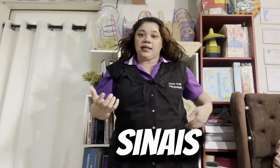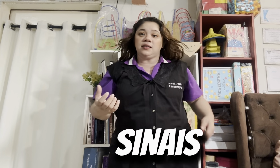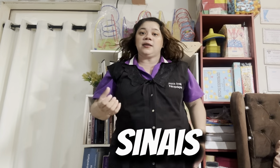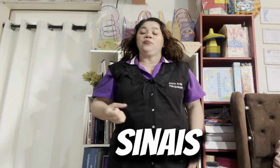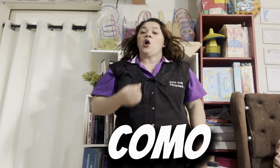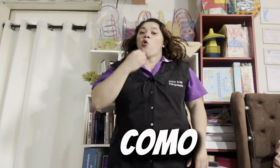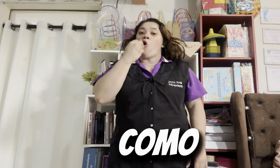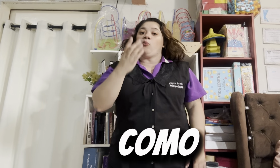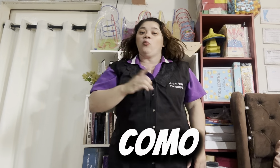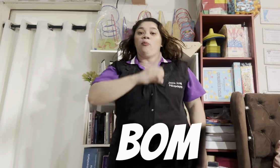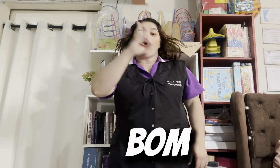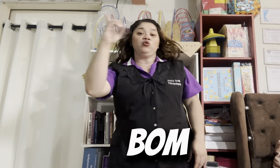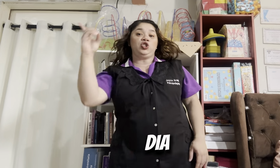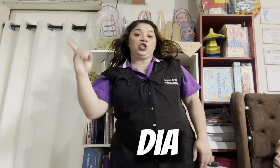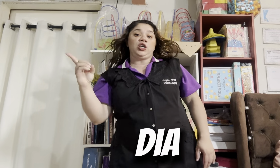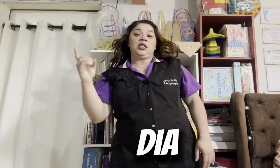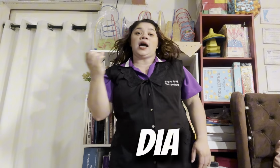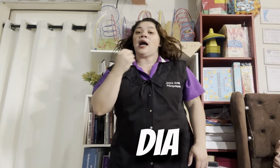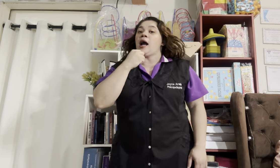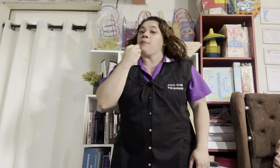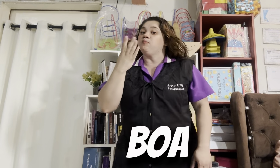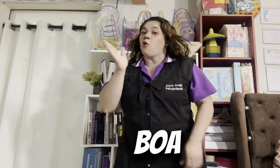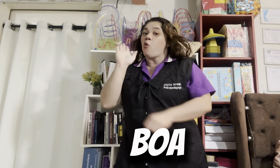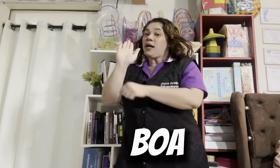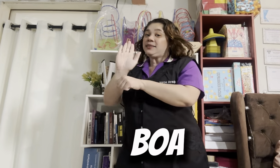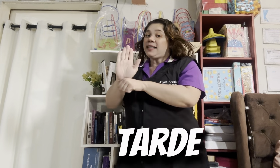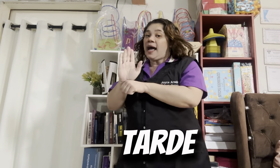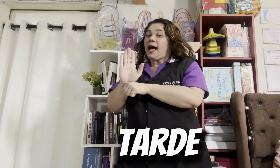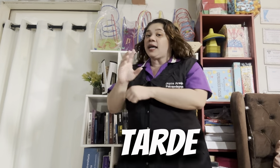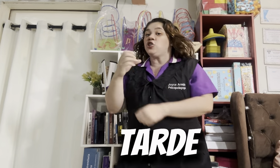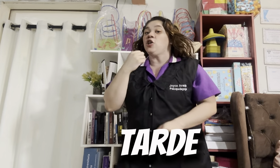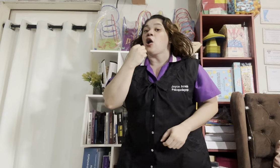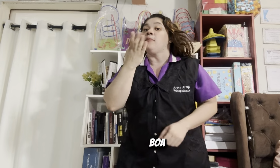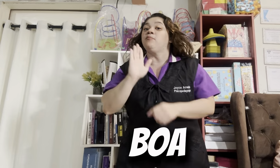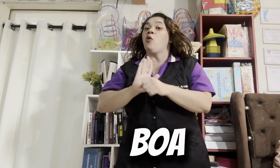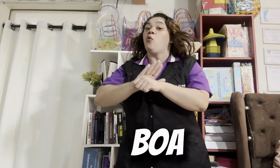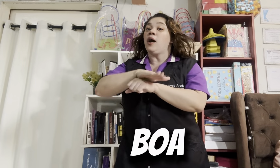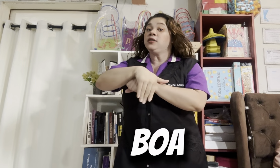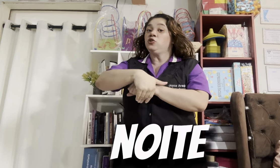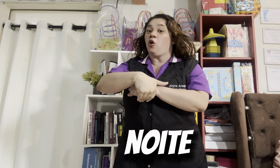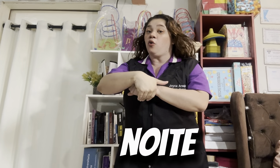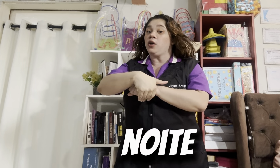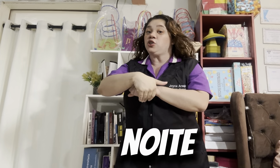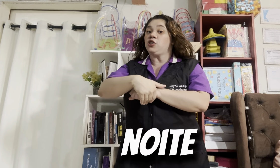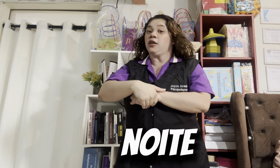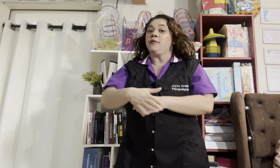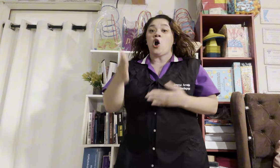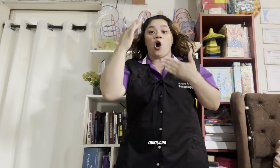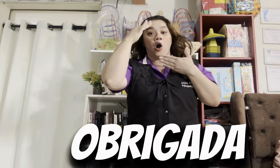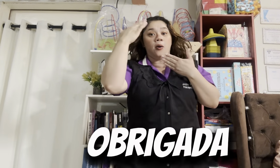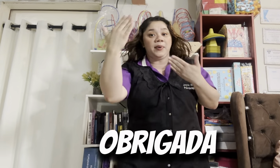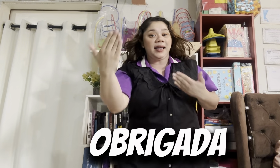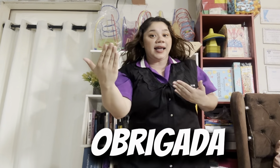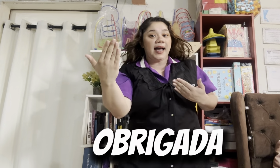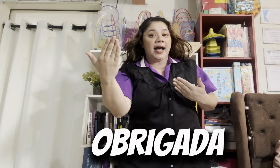sinais, como bom dia, boa tarde, boa noite,